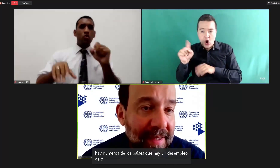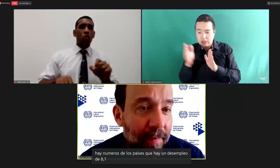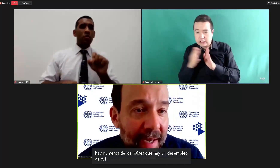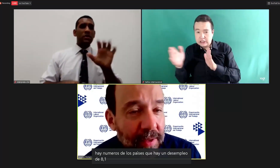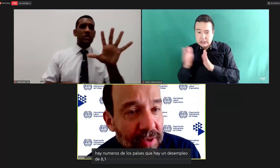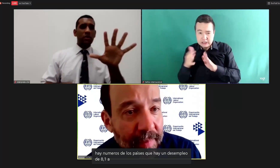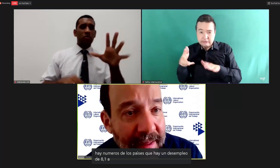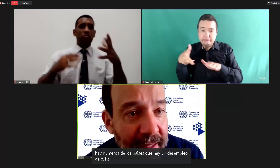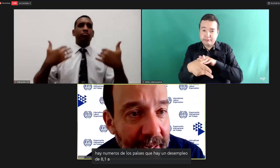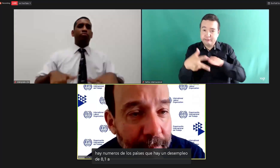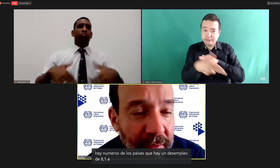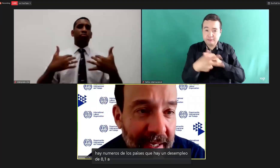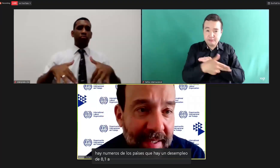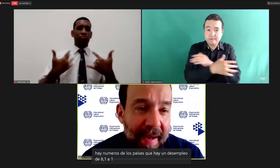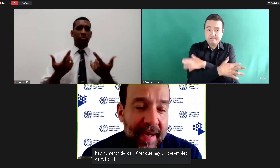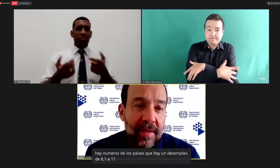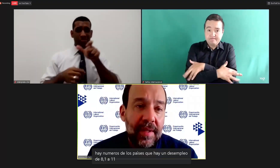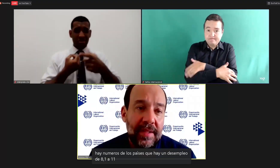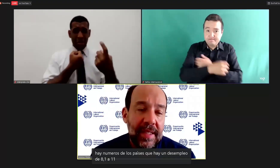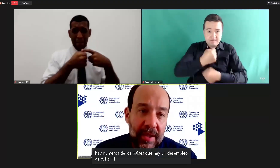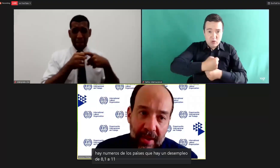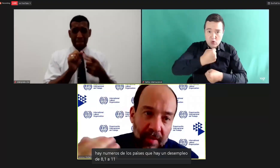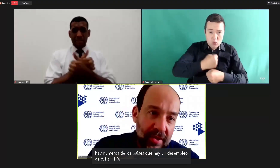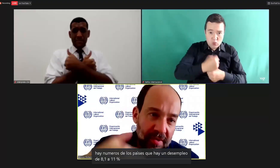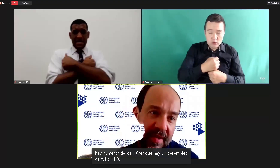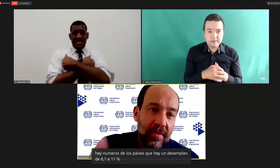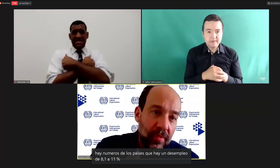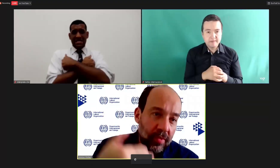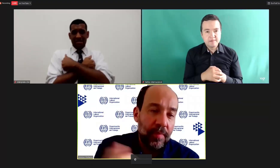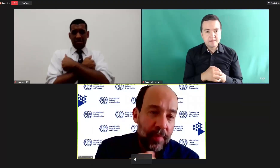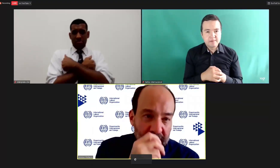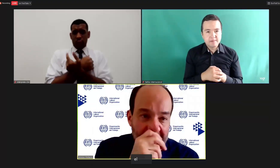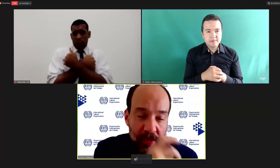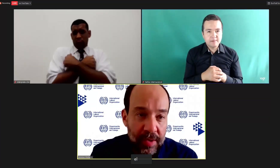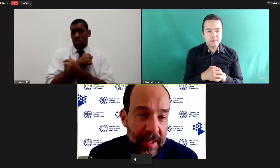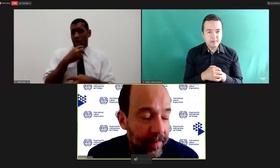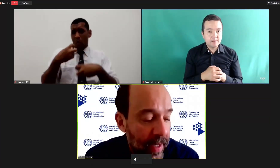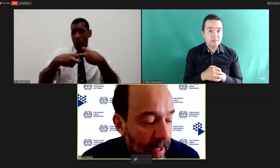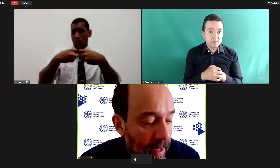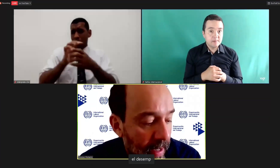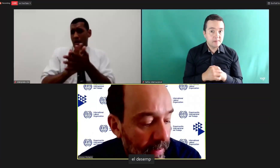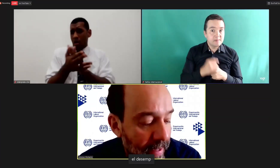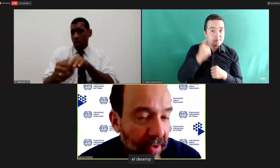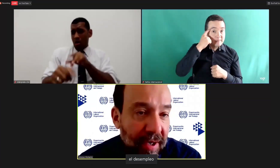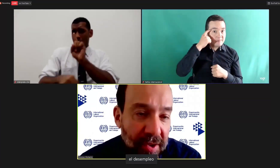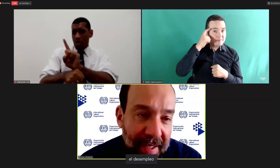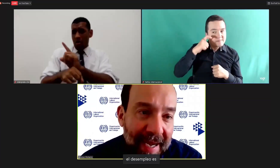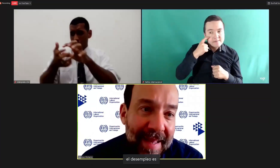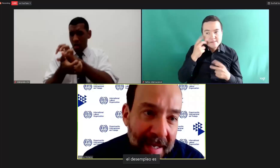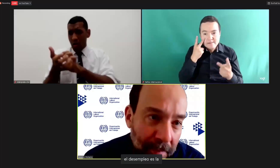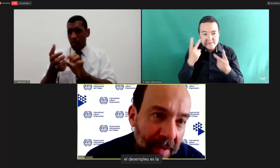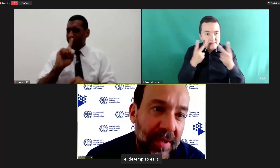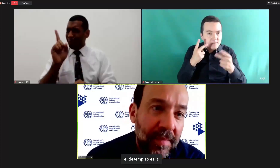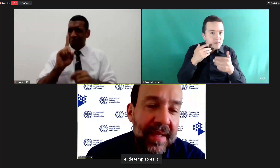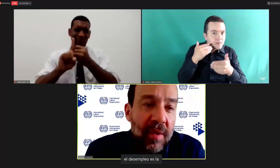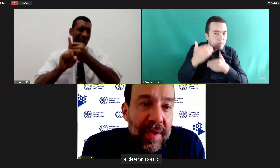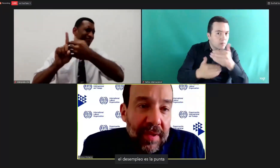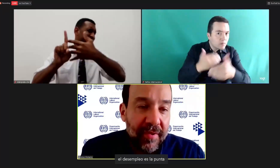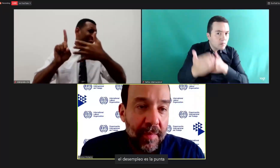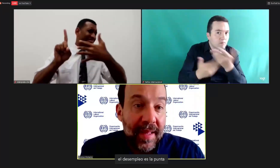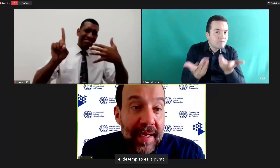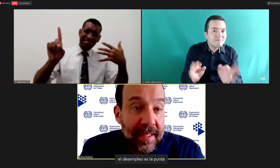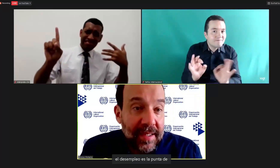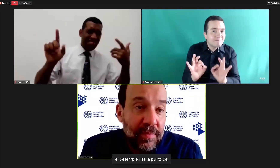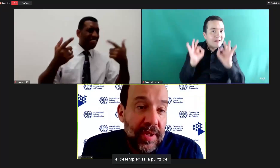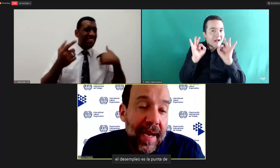Y claro que el desempleo es solamente la punta del iceberg, ¿no? Es decir, con eso viene todo un proceso de deterioración de la calidad del empleo también, el